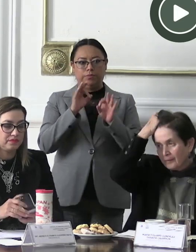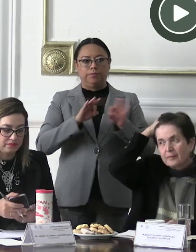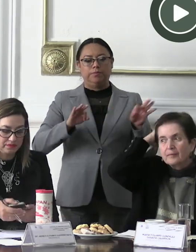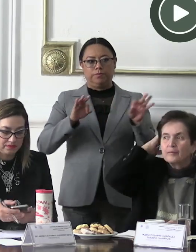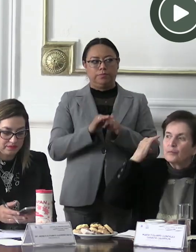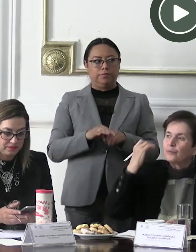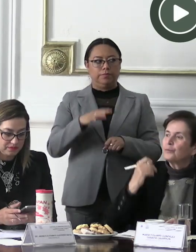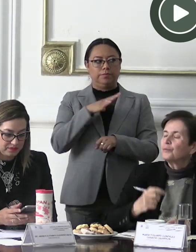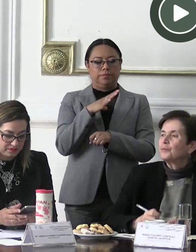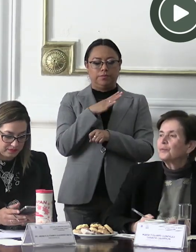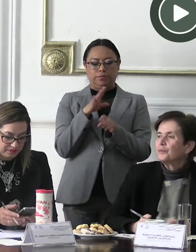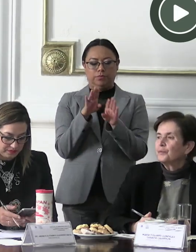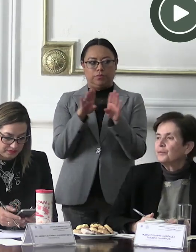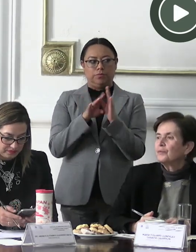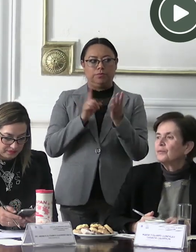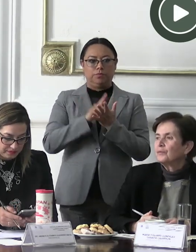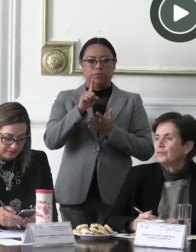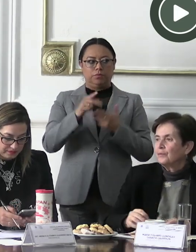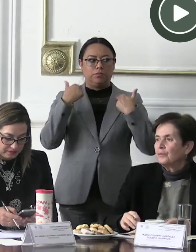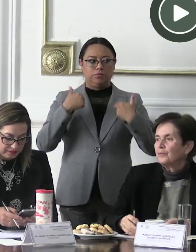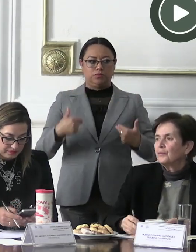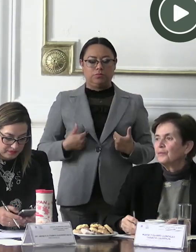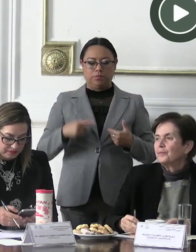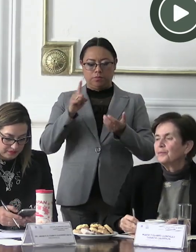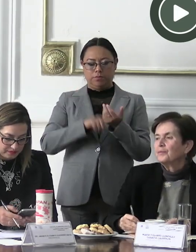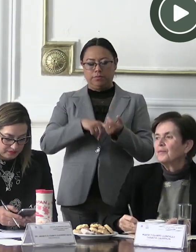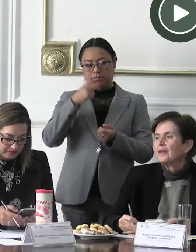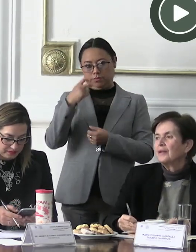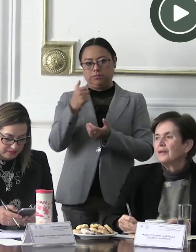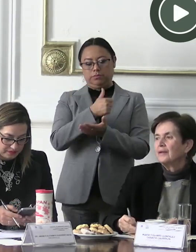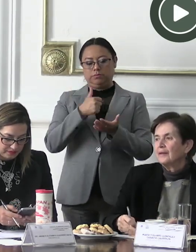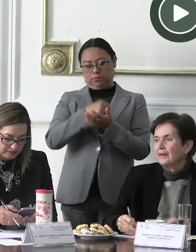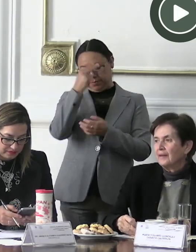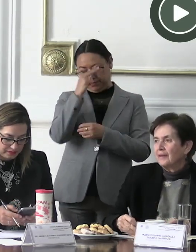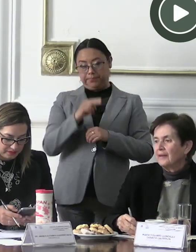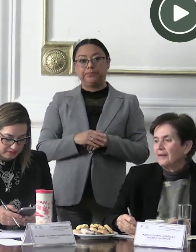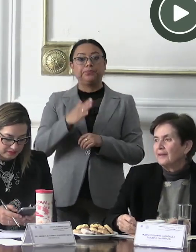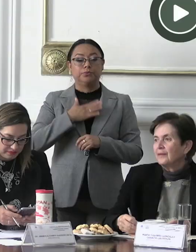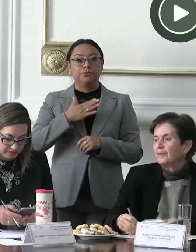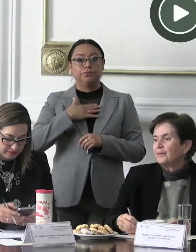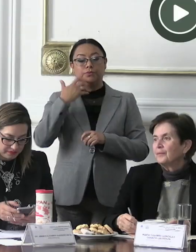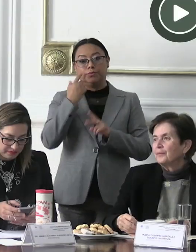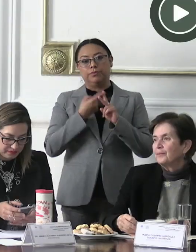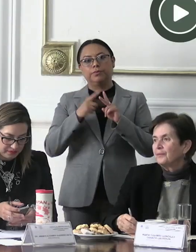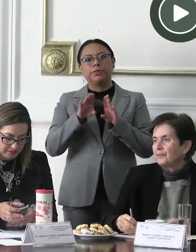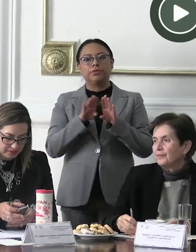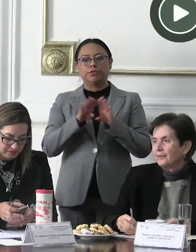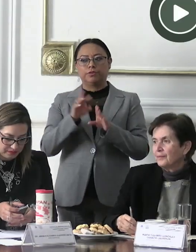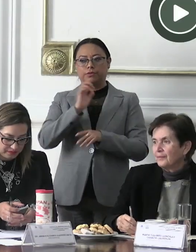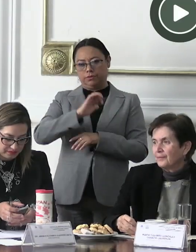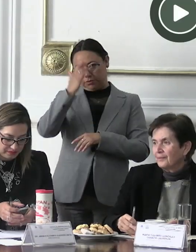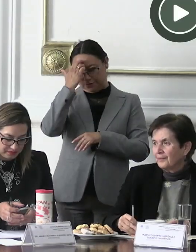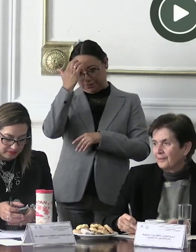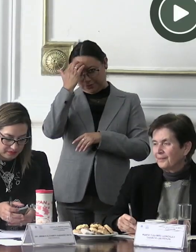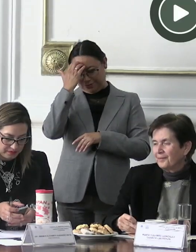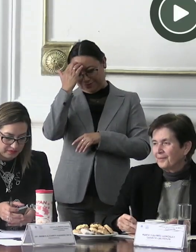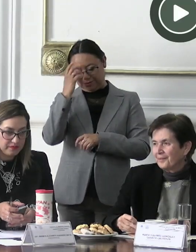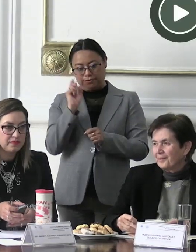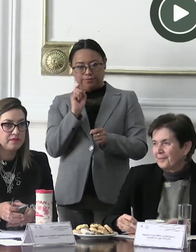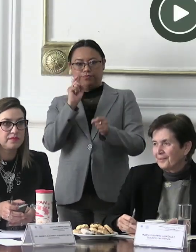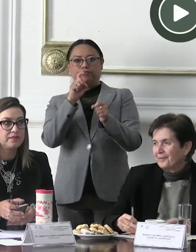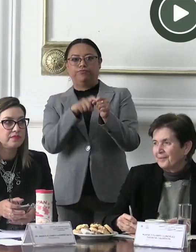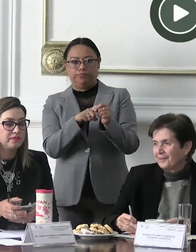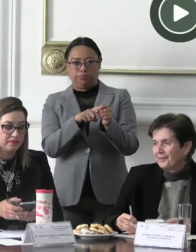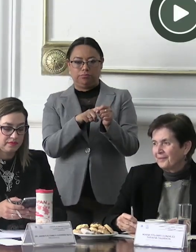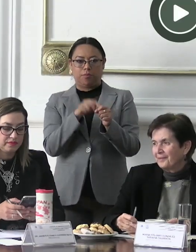de los derechos humanos aquí en nuestra ciudad. Quiero comenzar por reconocer su reciente incorporación al frente